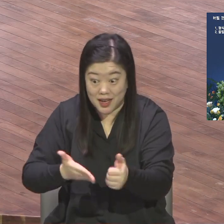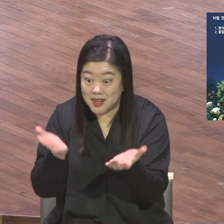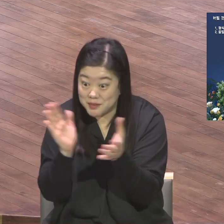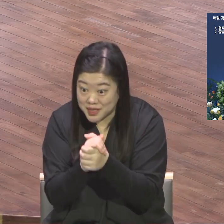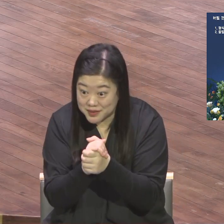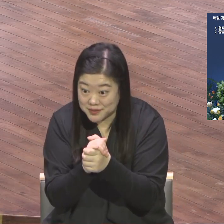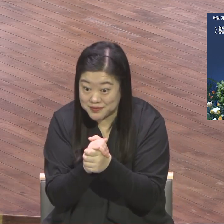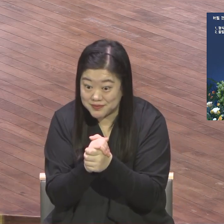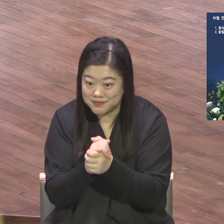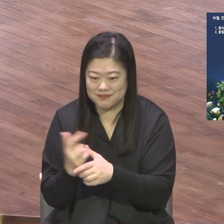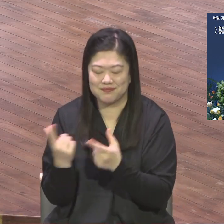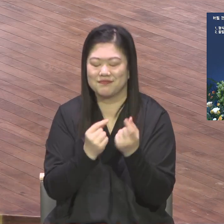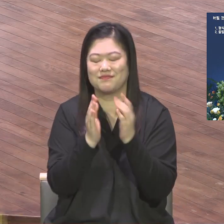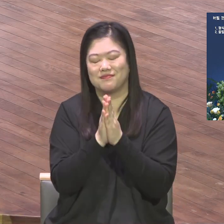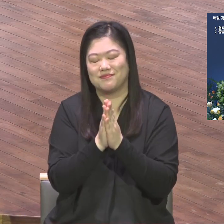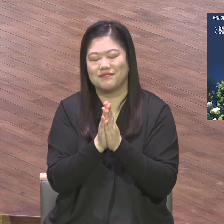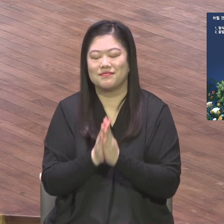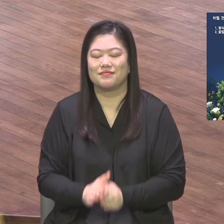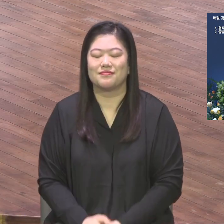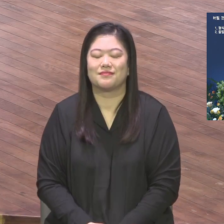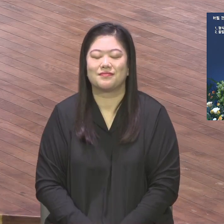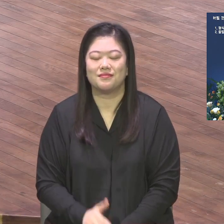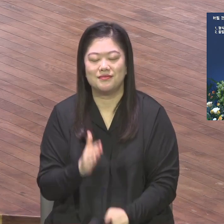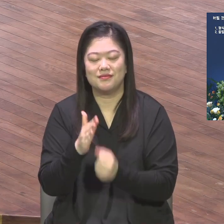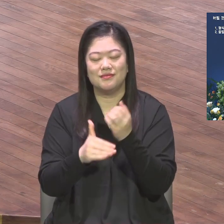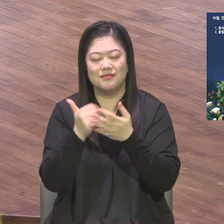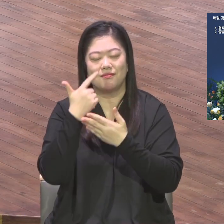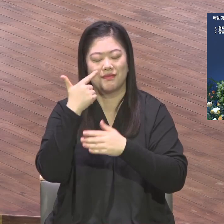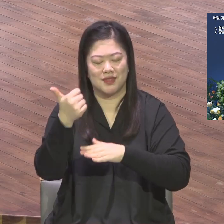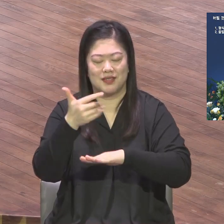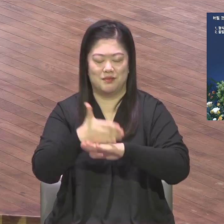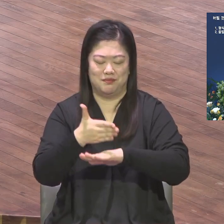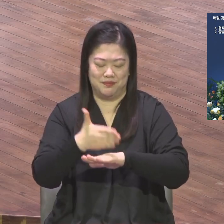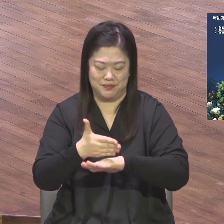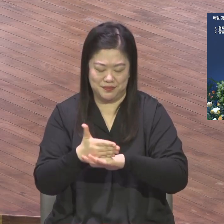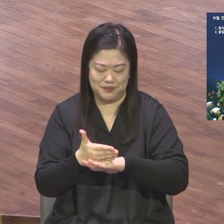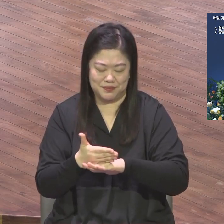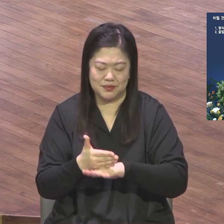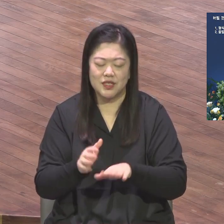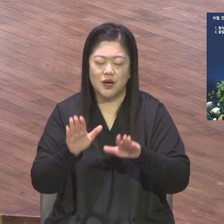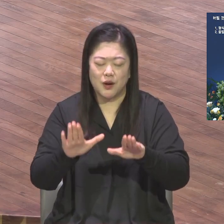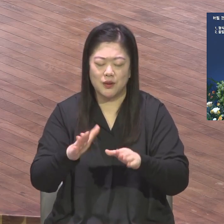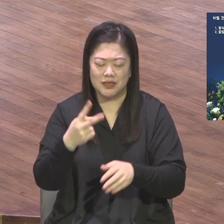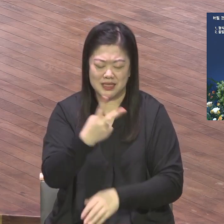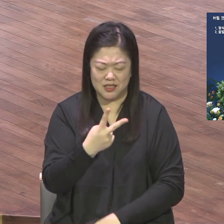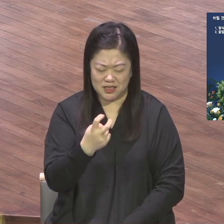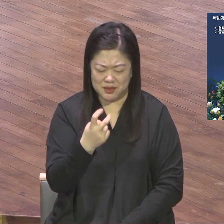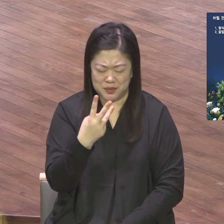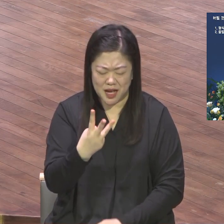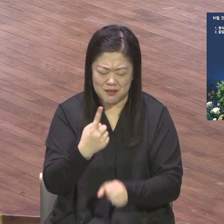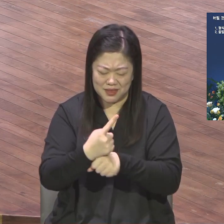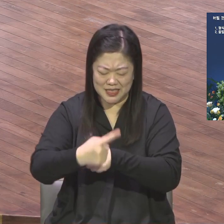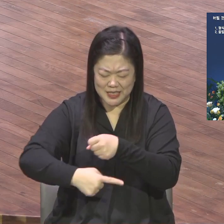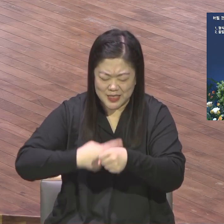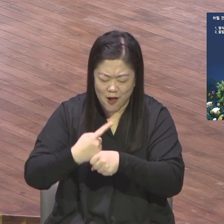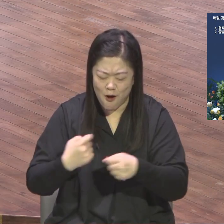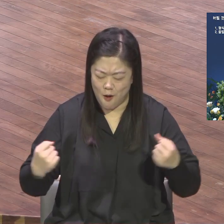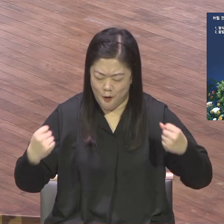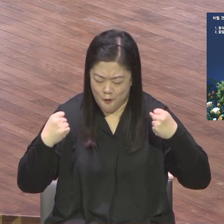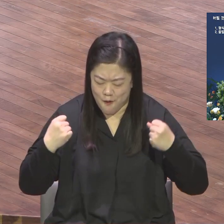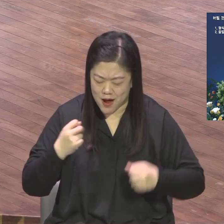축복합니다. 기도합시다. 아버지 하나님, 우리 영계 모든 성도들 2023년 지켜주시고 건강